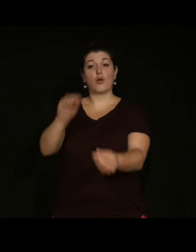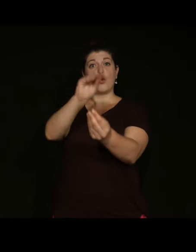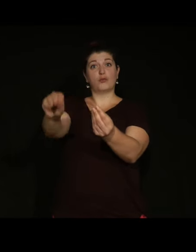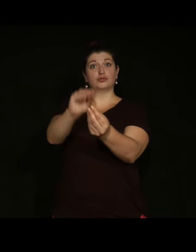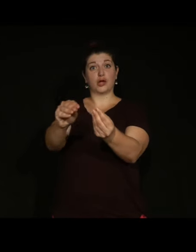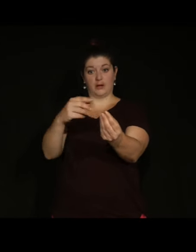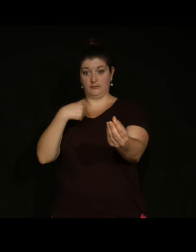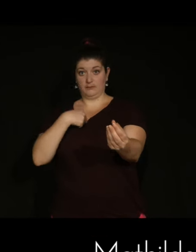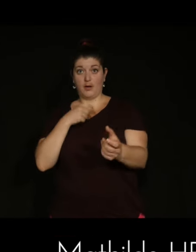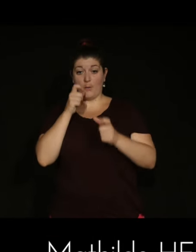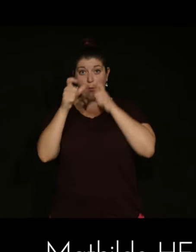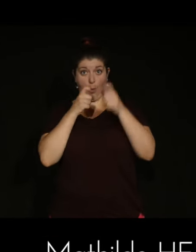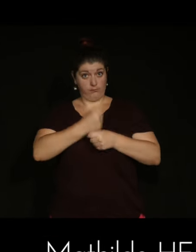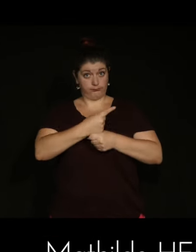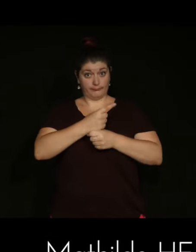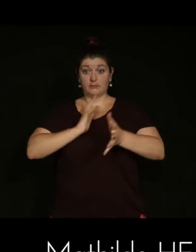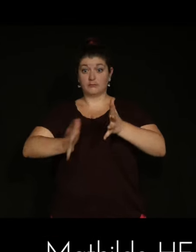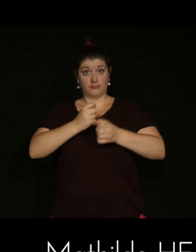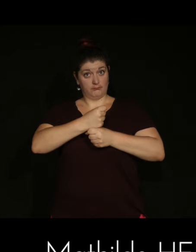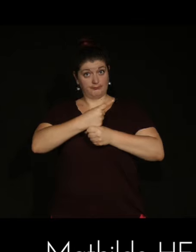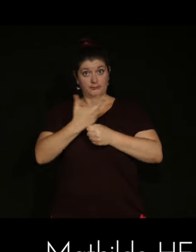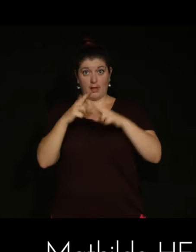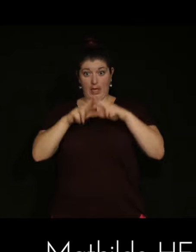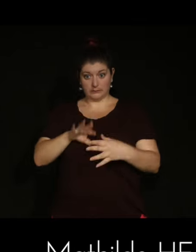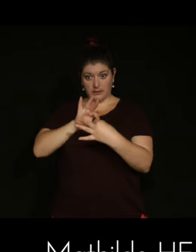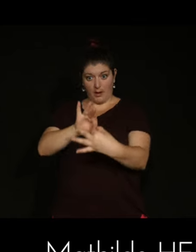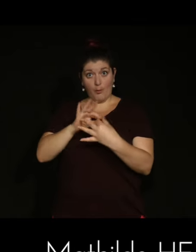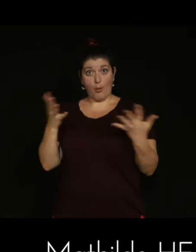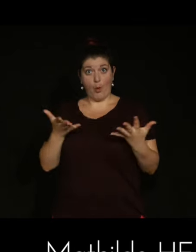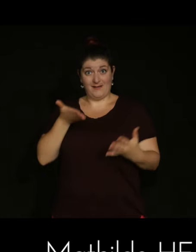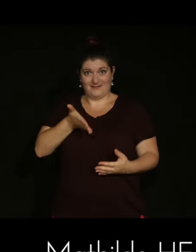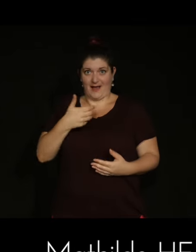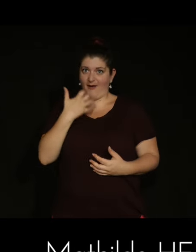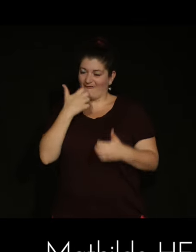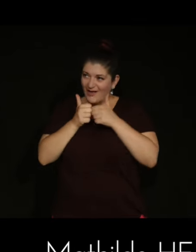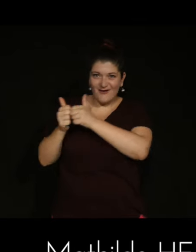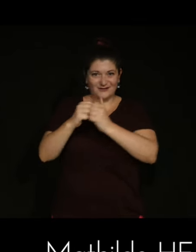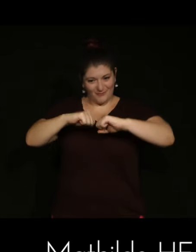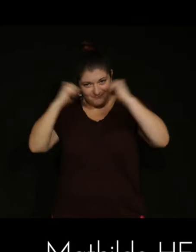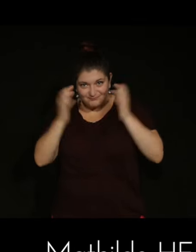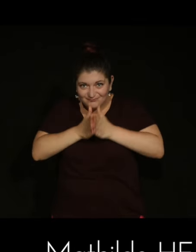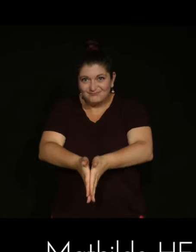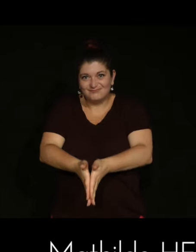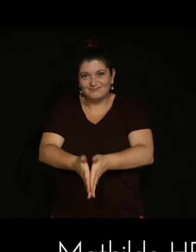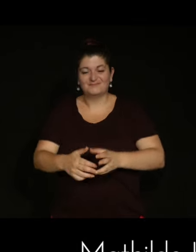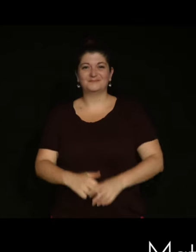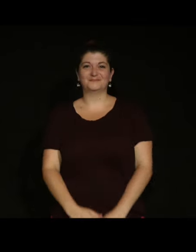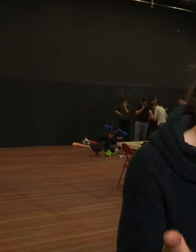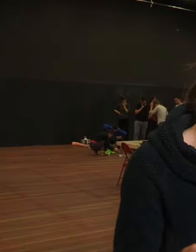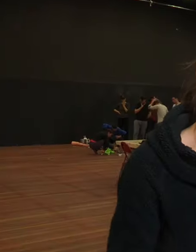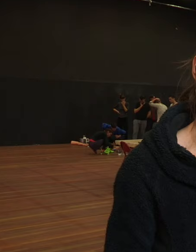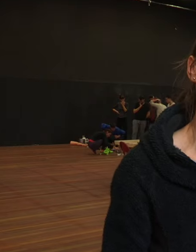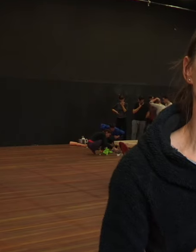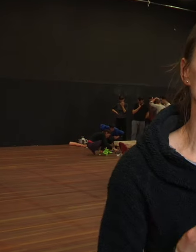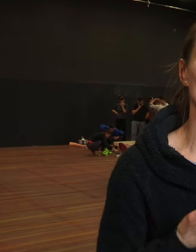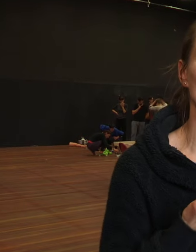Si on enlève les mots et si on enlève la langue des signes, dans le rapport à l'objet, du corps... Qu'est-ce qui nous reste, voilà. Et c'est cet